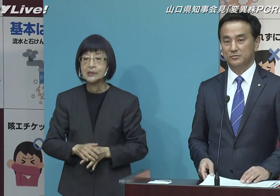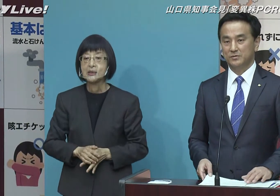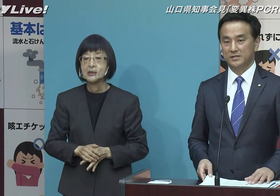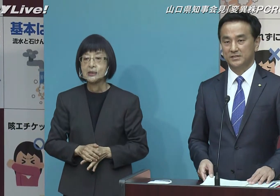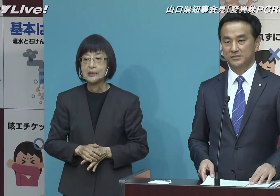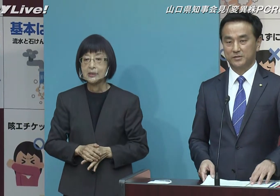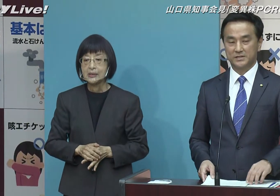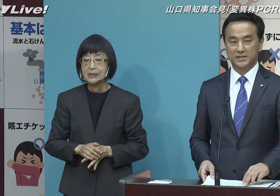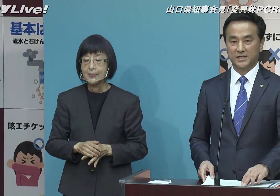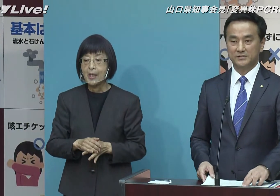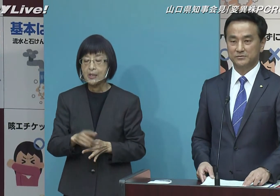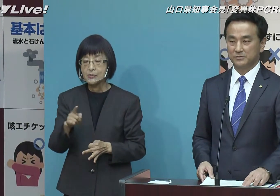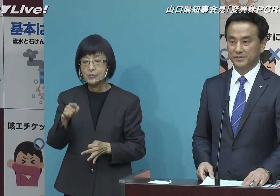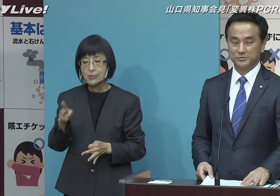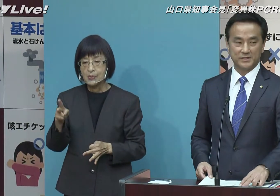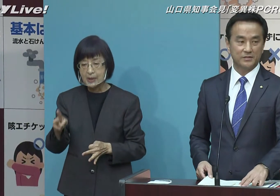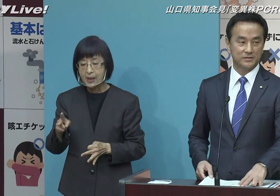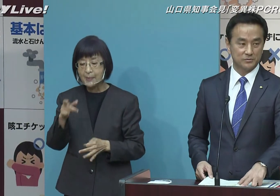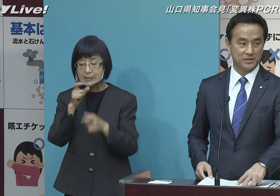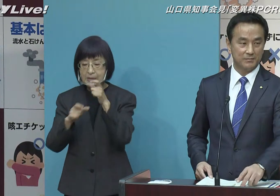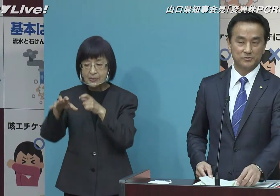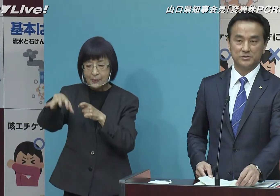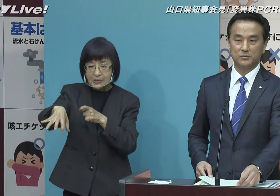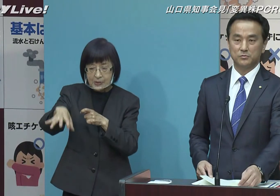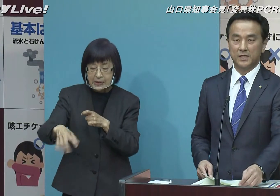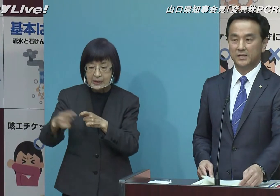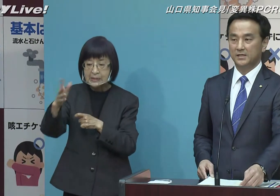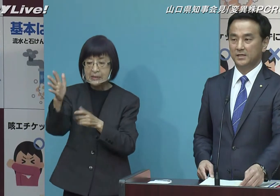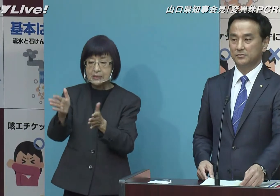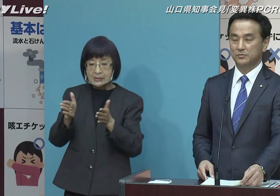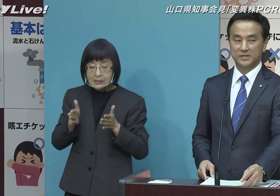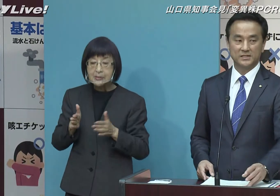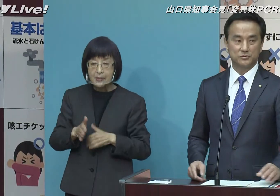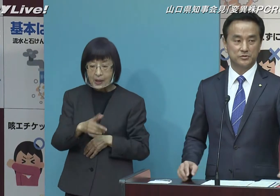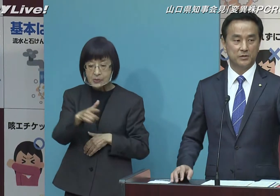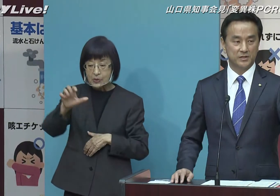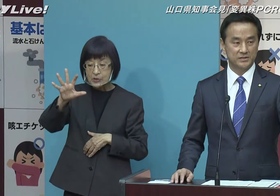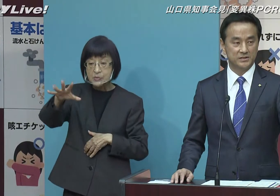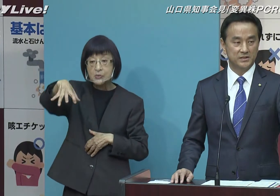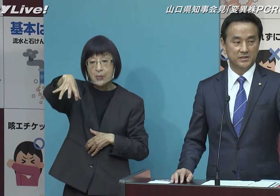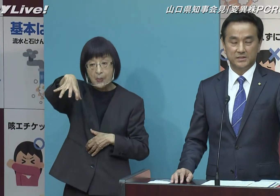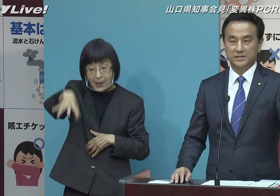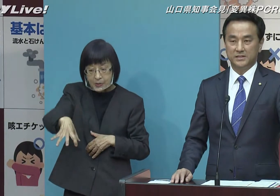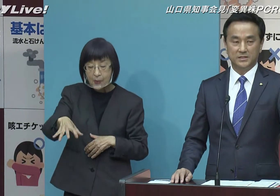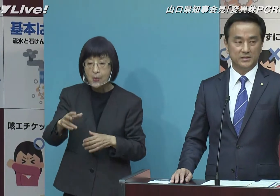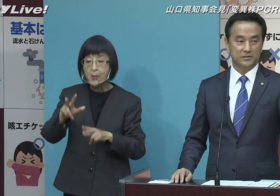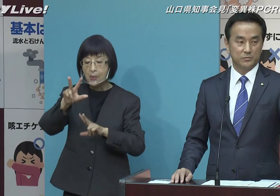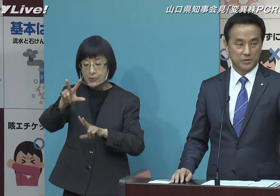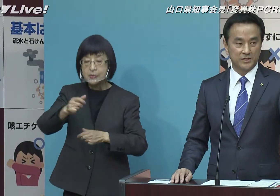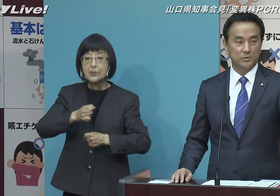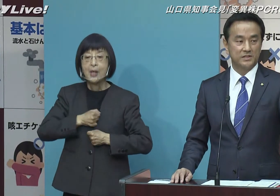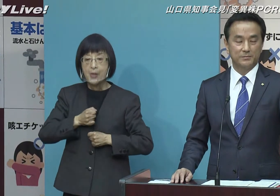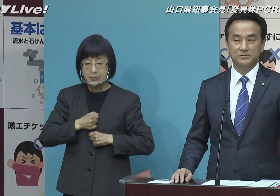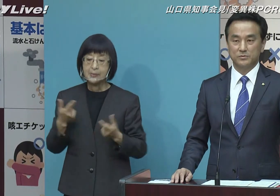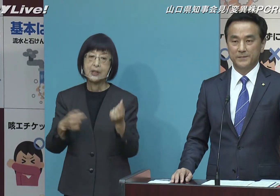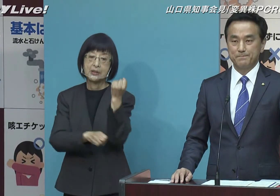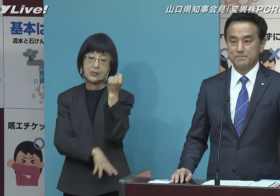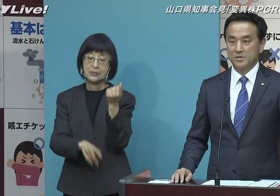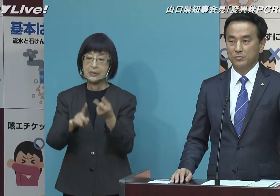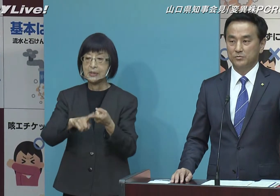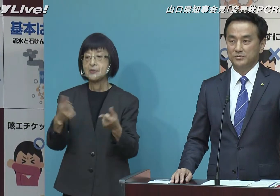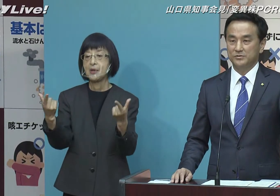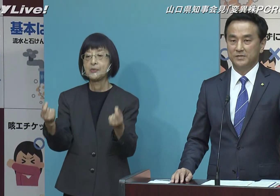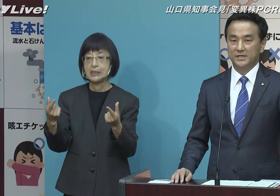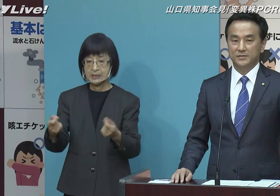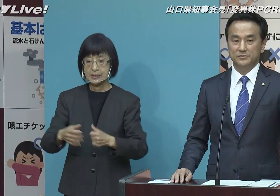るいはその感染リスクが高い5つの場所を避けるですとか、まあ、そうしたことが対策としては同じことが基本になりますので、